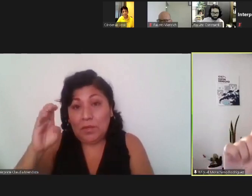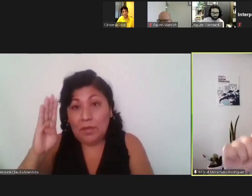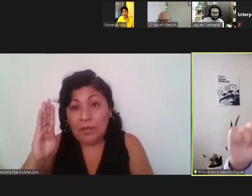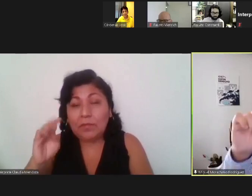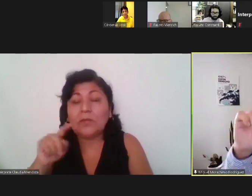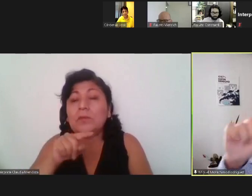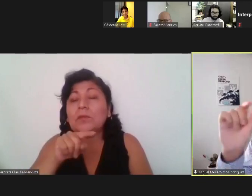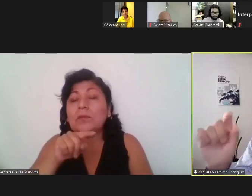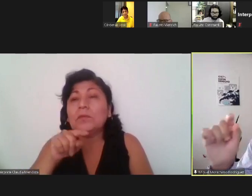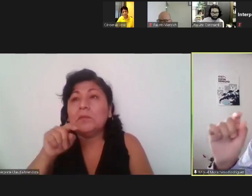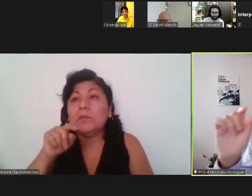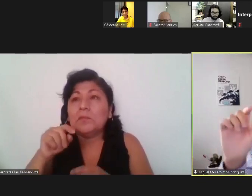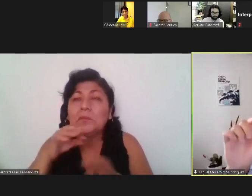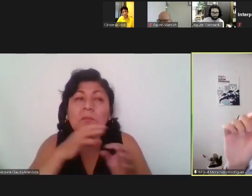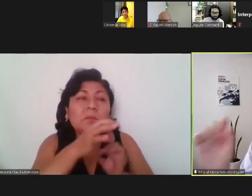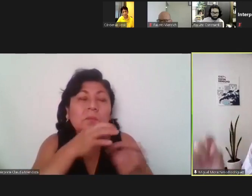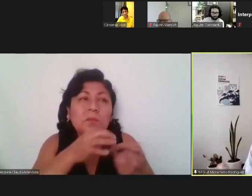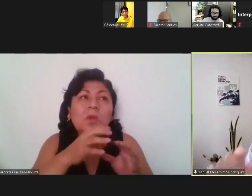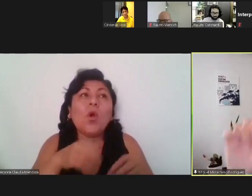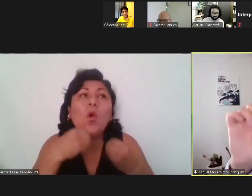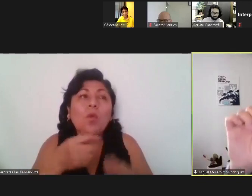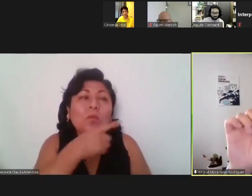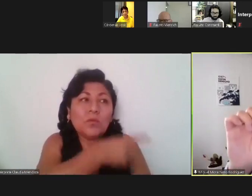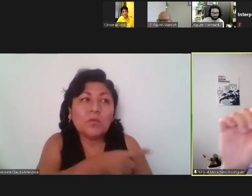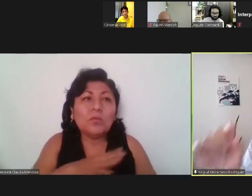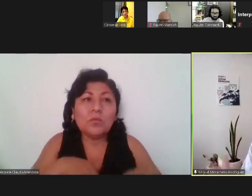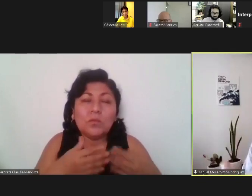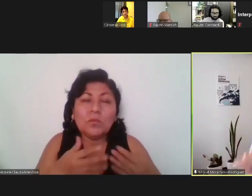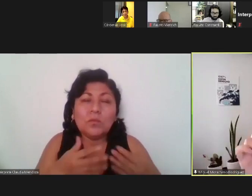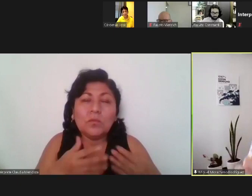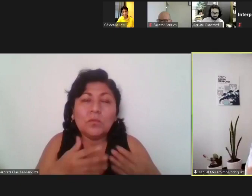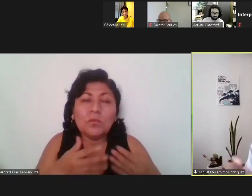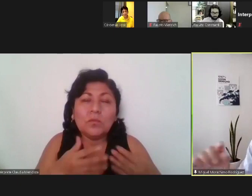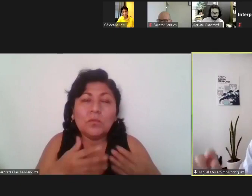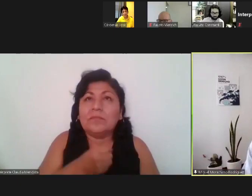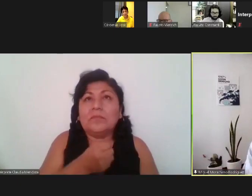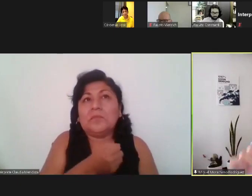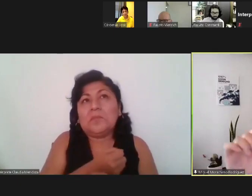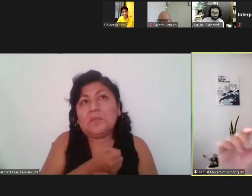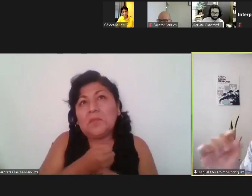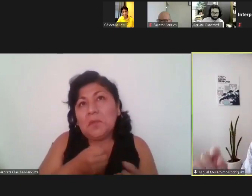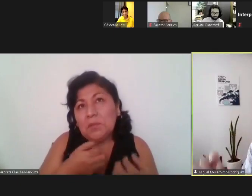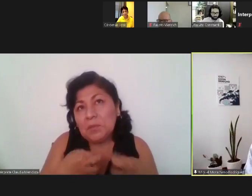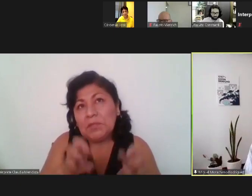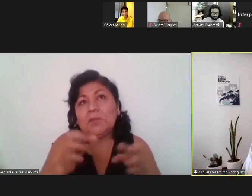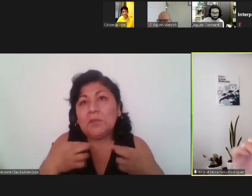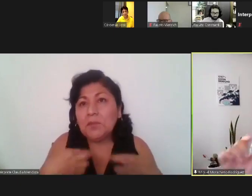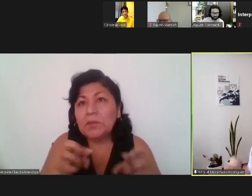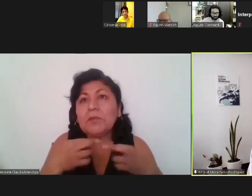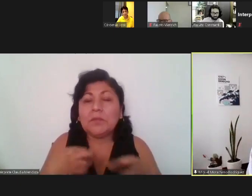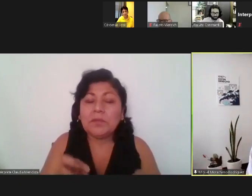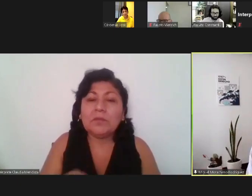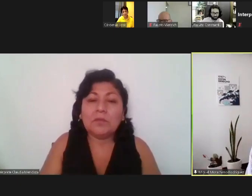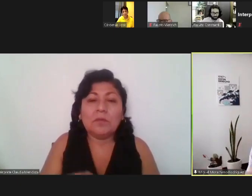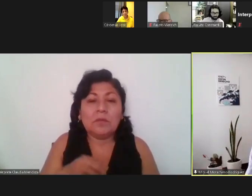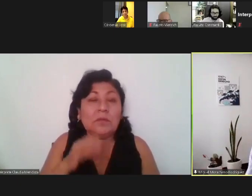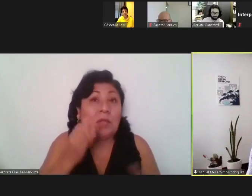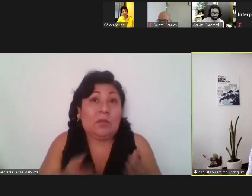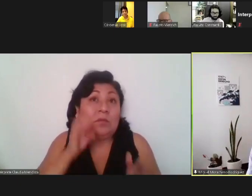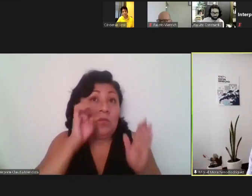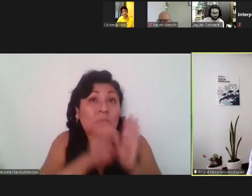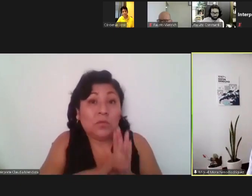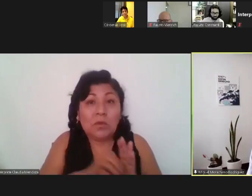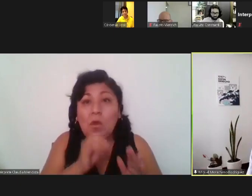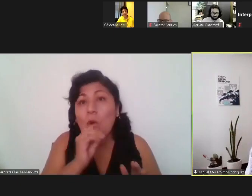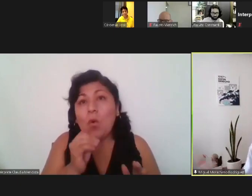ustedes al empezar a añadirle esa licencia a su página web, a su reporte, a sus fotografías, etcétera, lo que van a